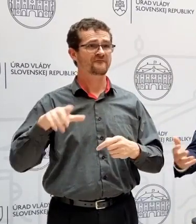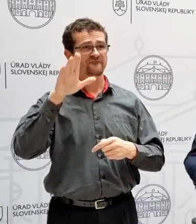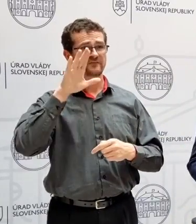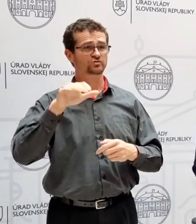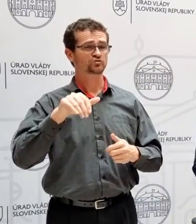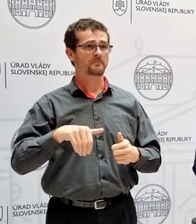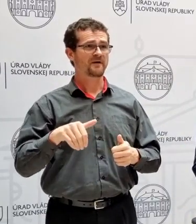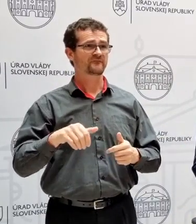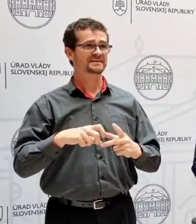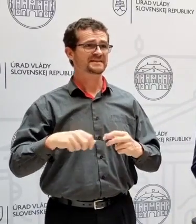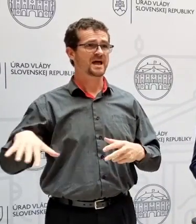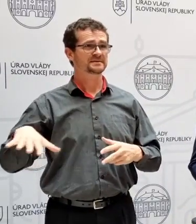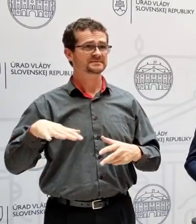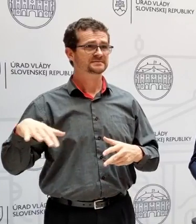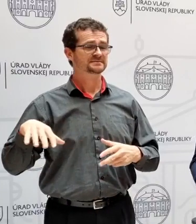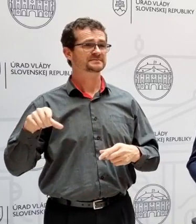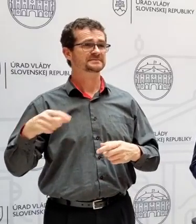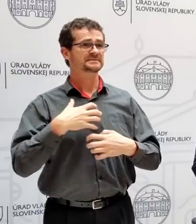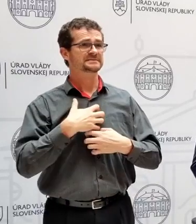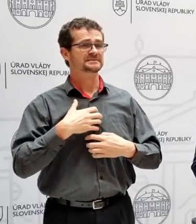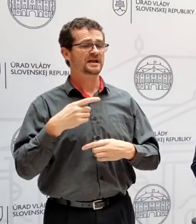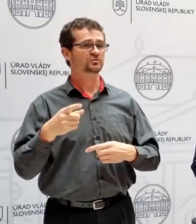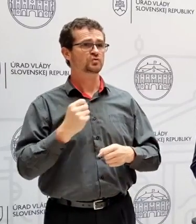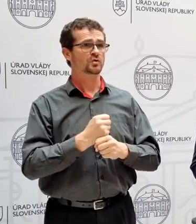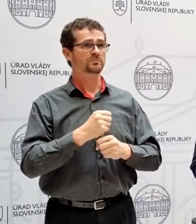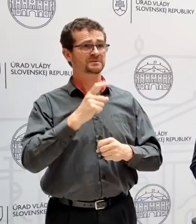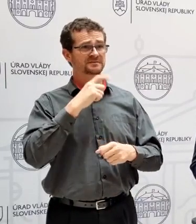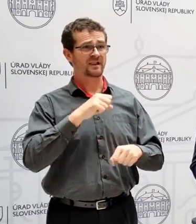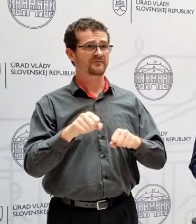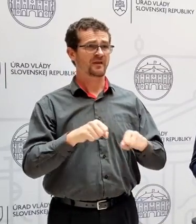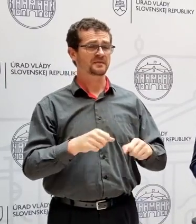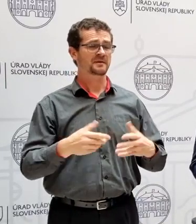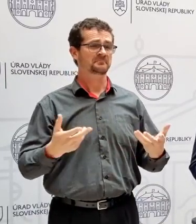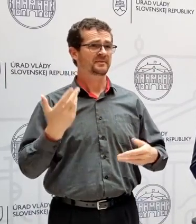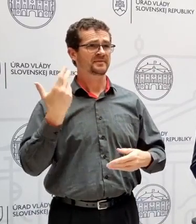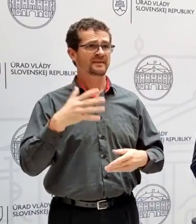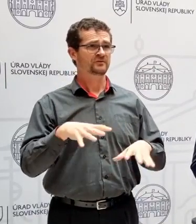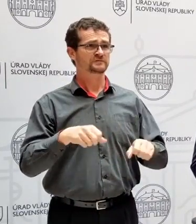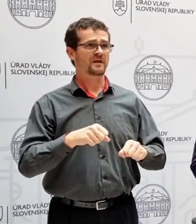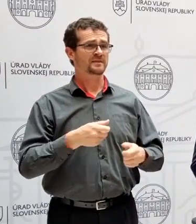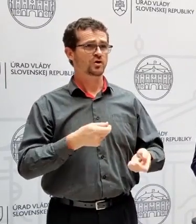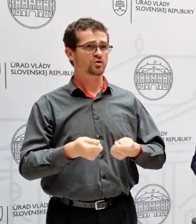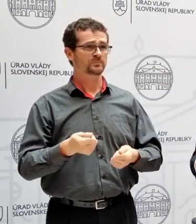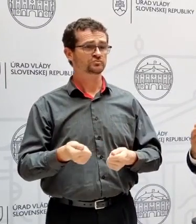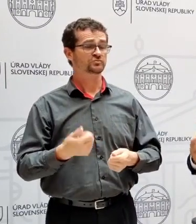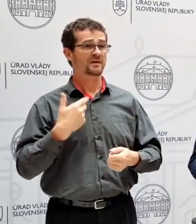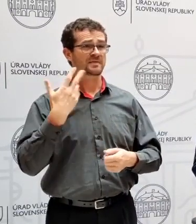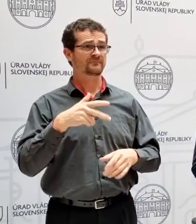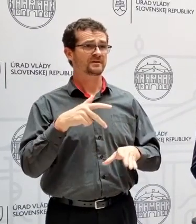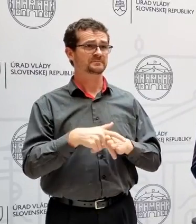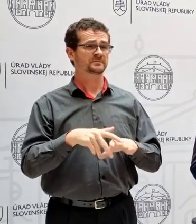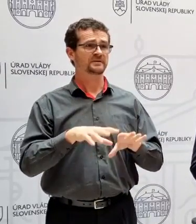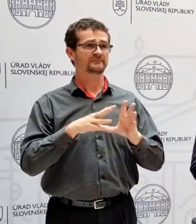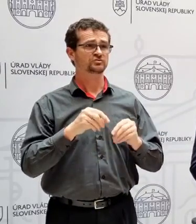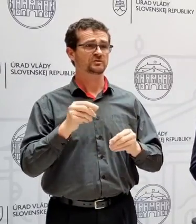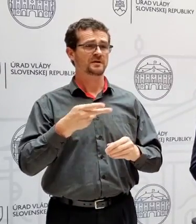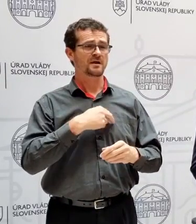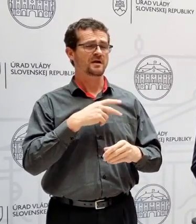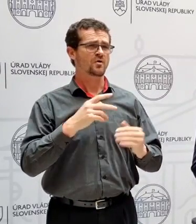fašistov, mafia, SAS a budú sa snažiť robiť zle vláde, tak jednoducho neviete schváliť rozpočet. A neviete zabezpečiť všetky tieto